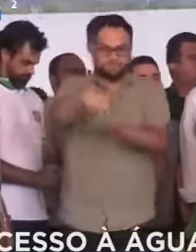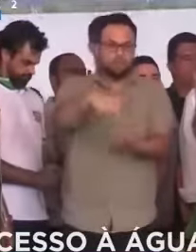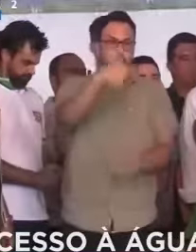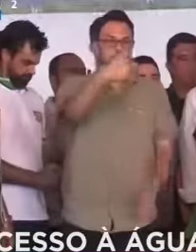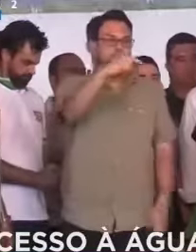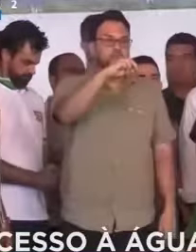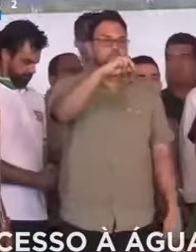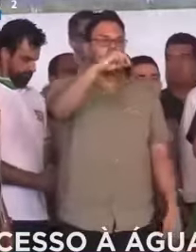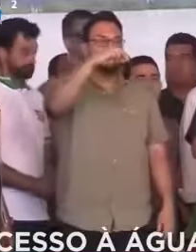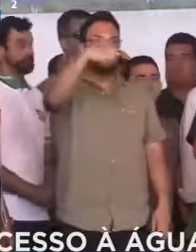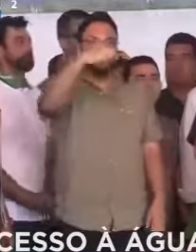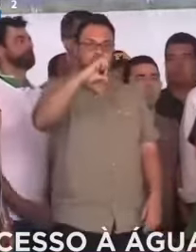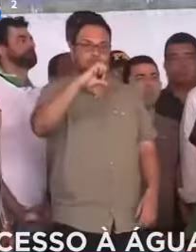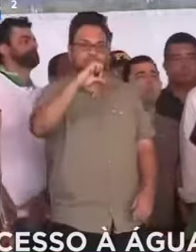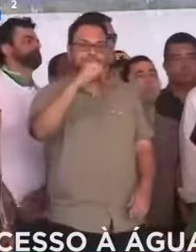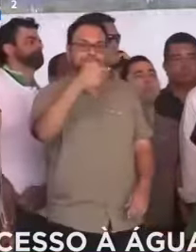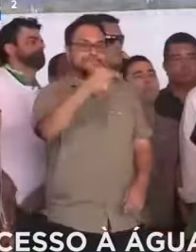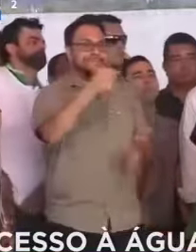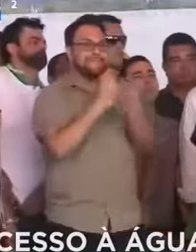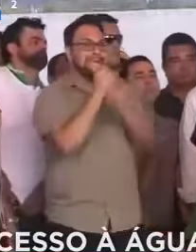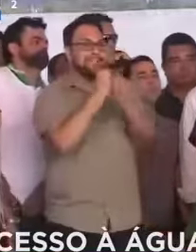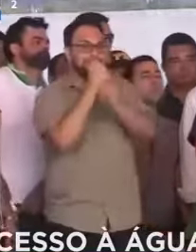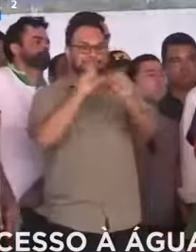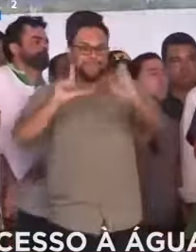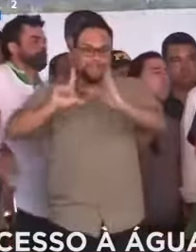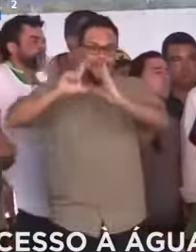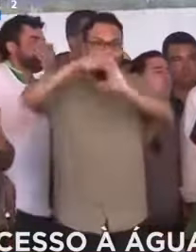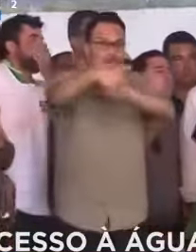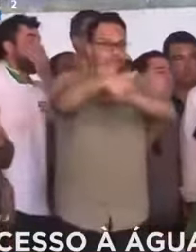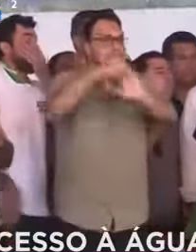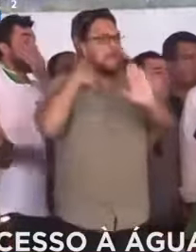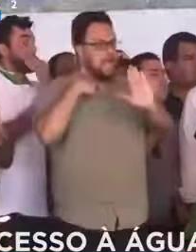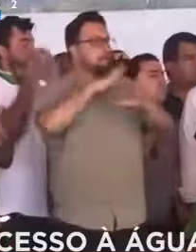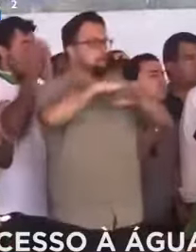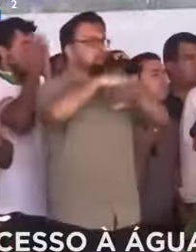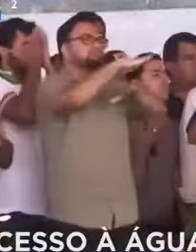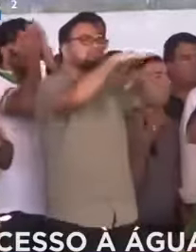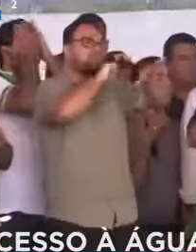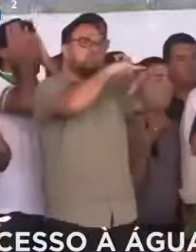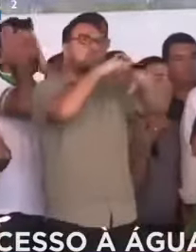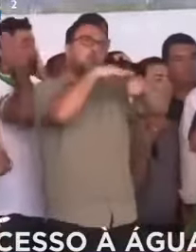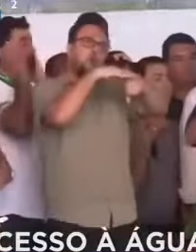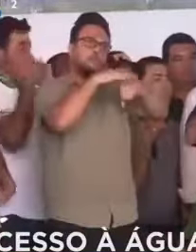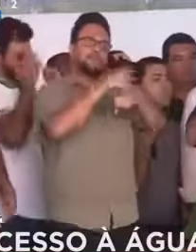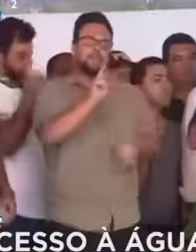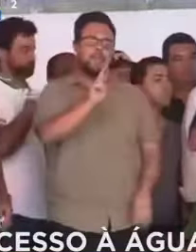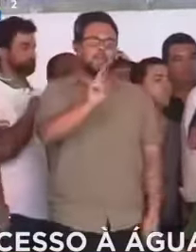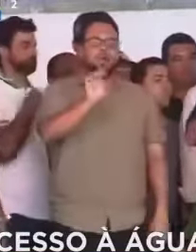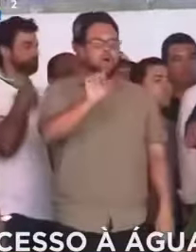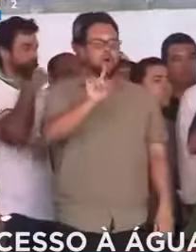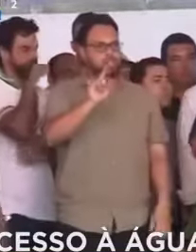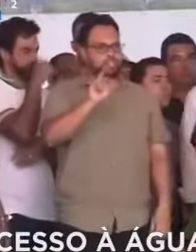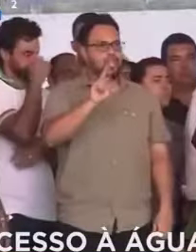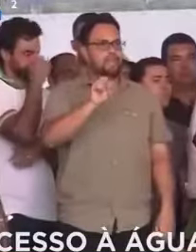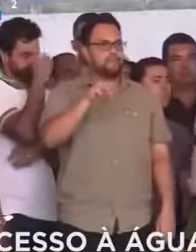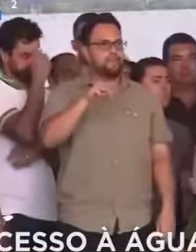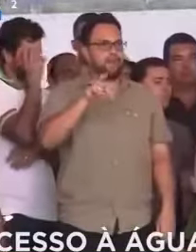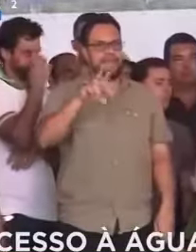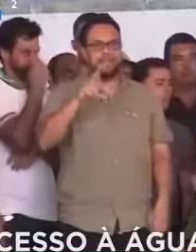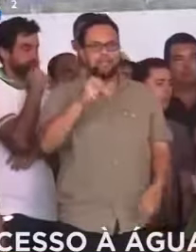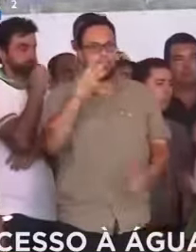praticamente 7 anos depois. Falei com o Rogério Marinho e com os meus ministros: vamos concluir